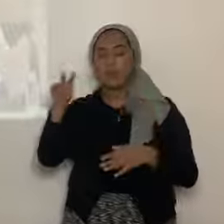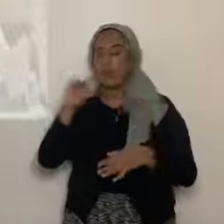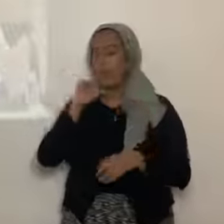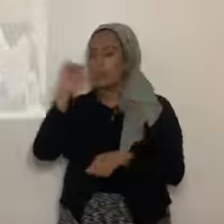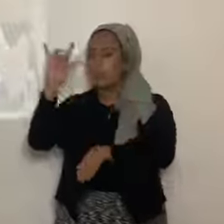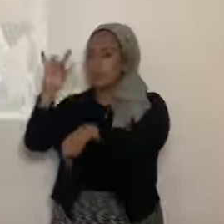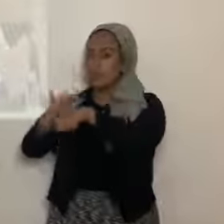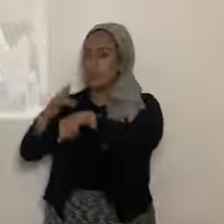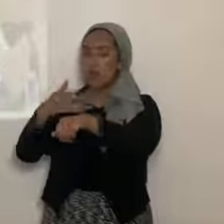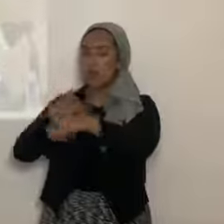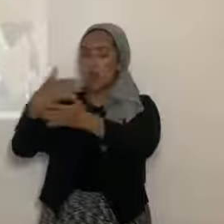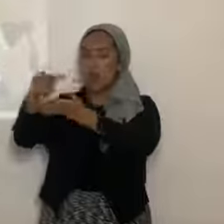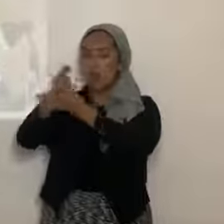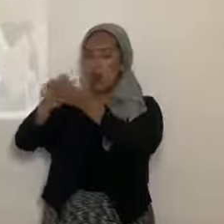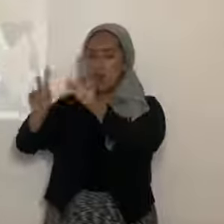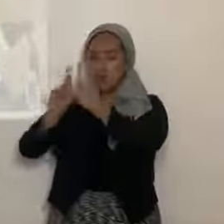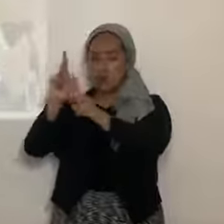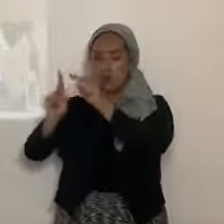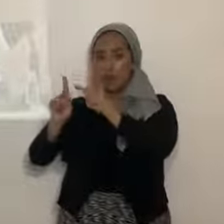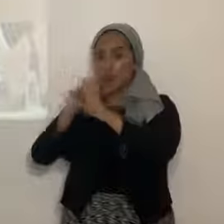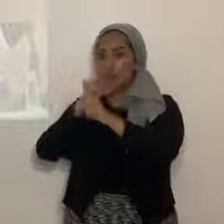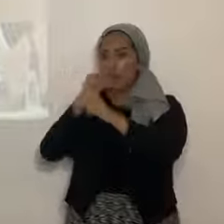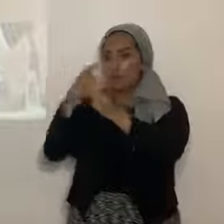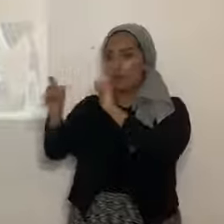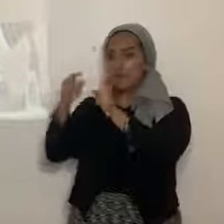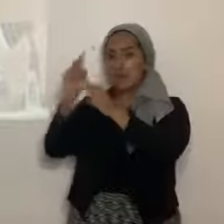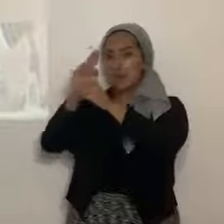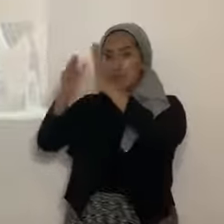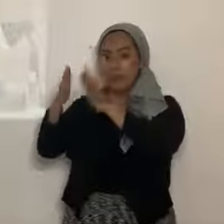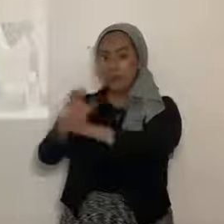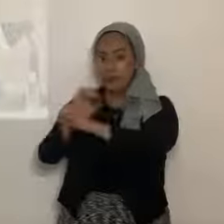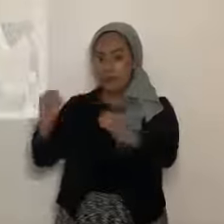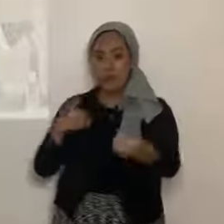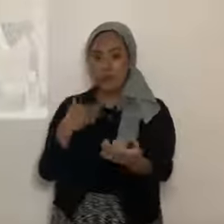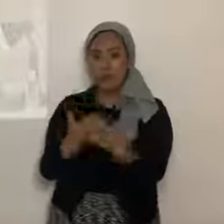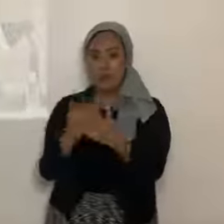mis ungidos, ni hagáis mal a mis profetas. ¿Está o no está? Está.